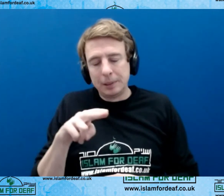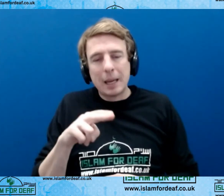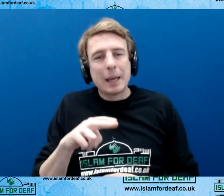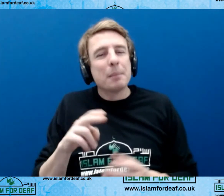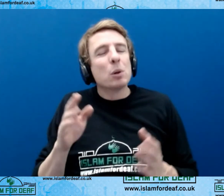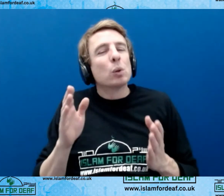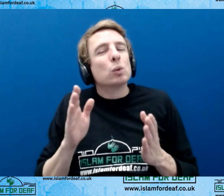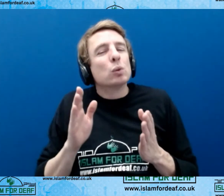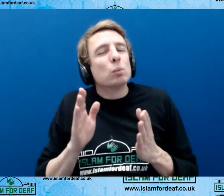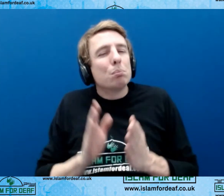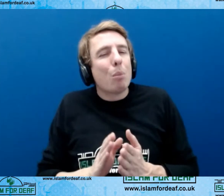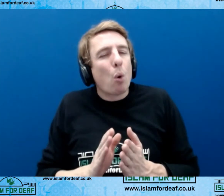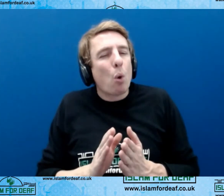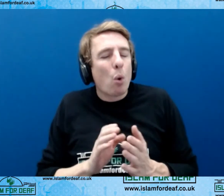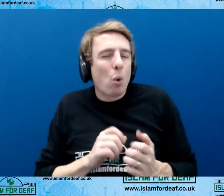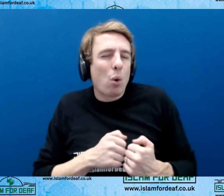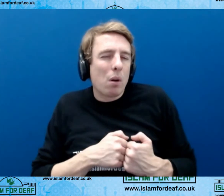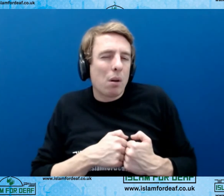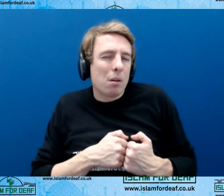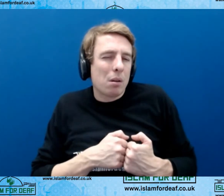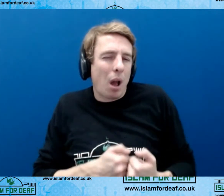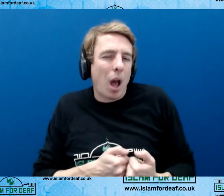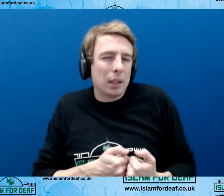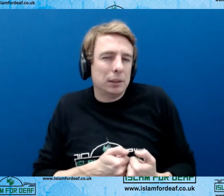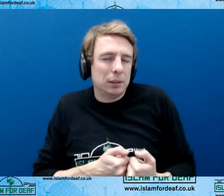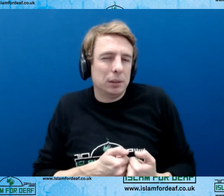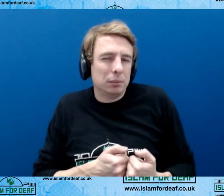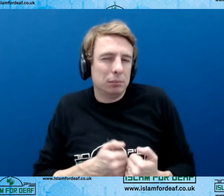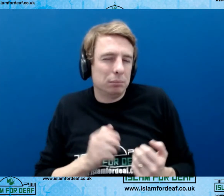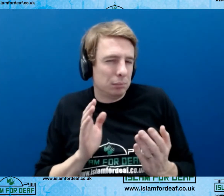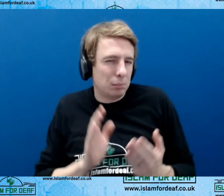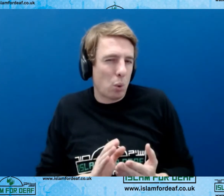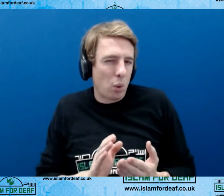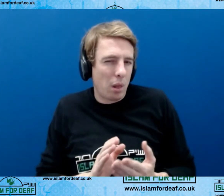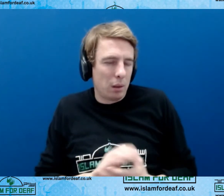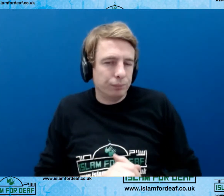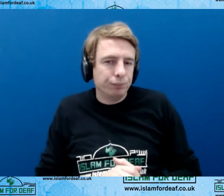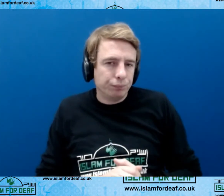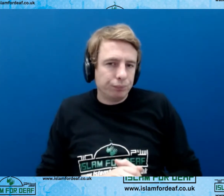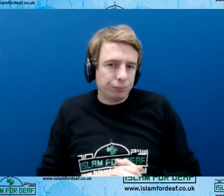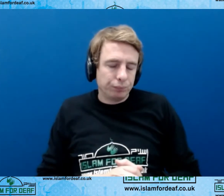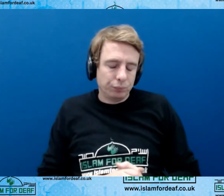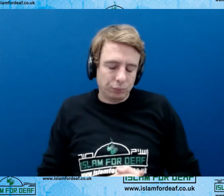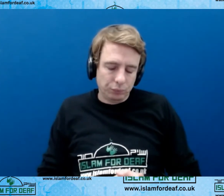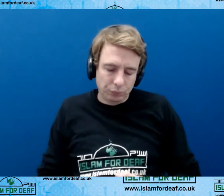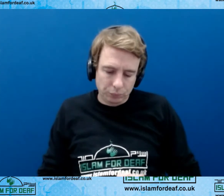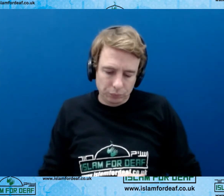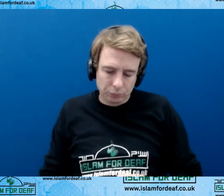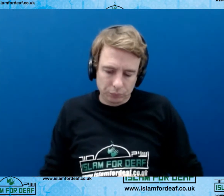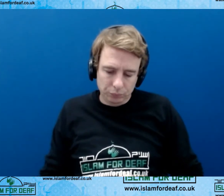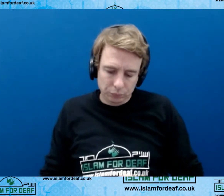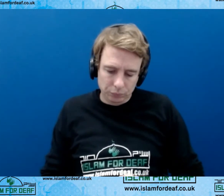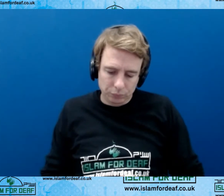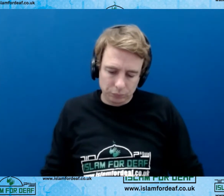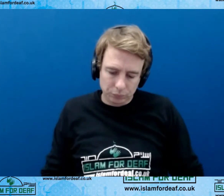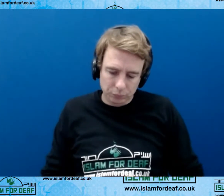Kindness. والماعون هو القدر أو الفأس أو الإناء الذي يستعار أو